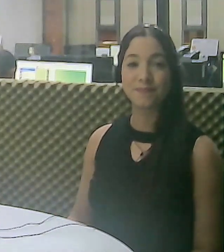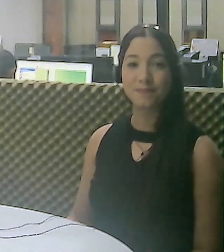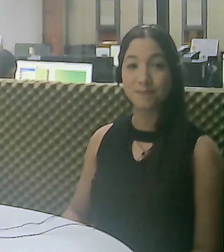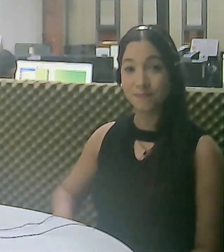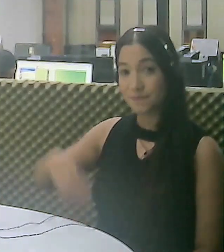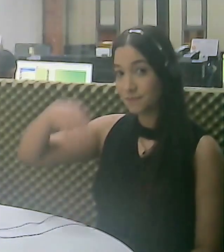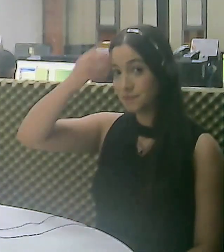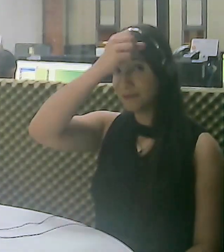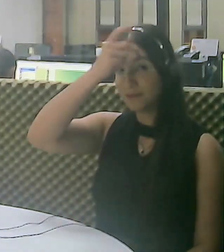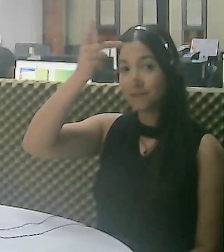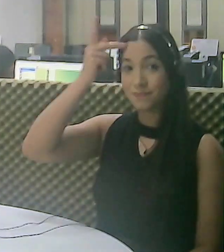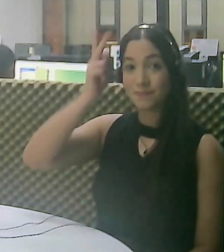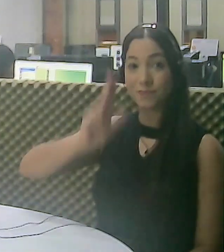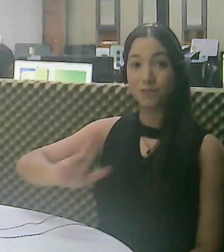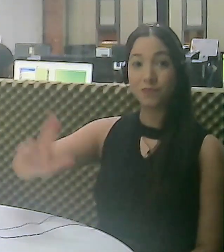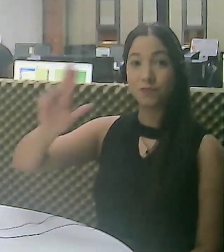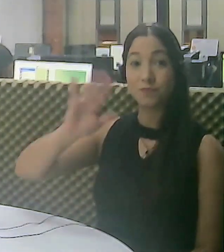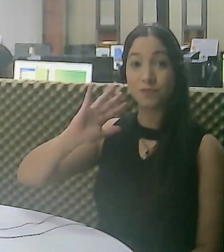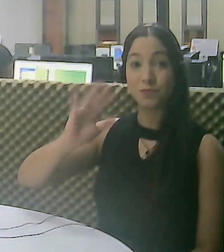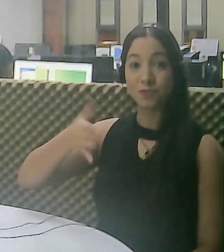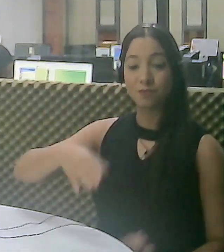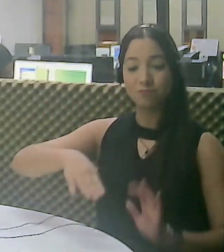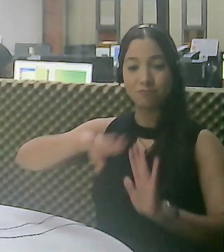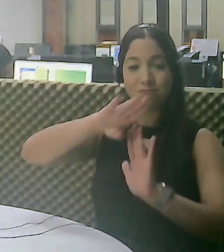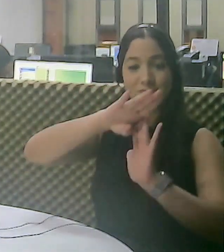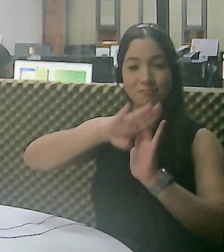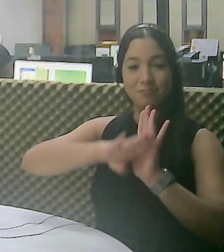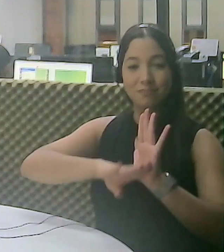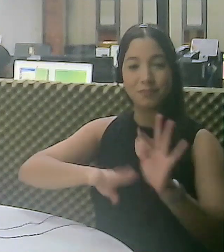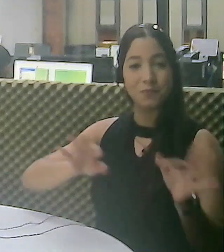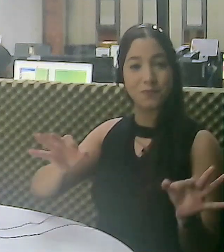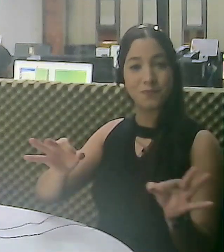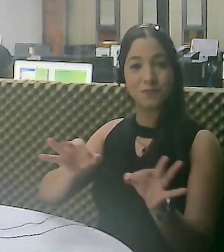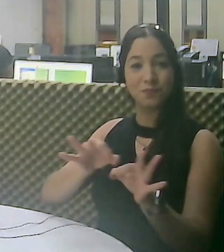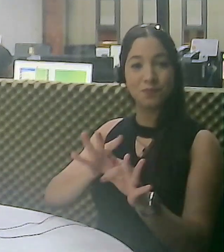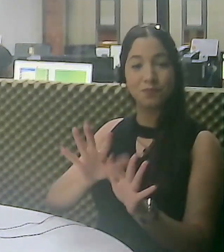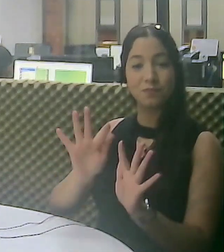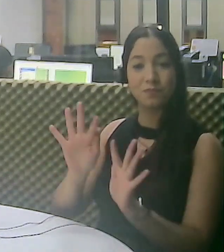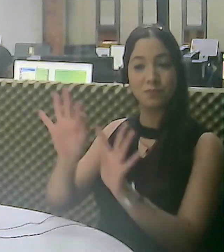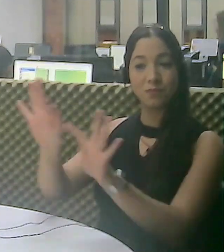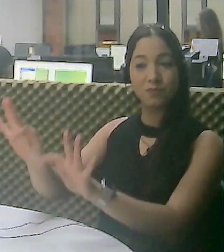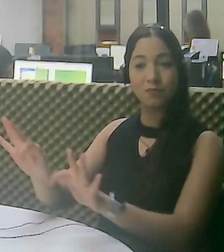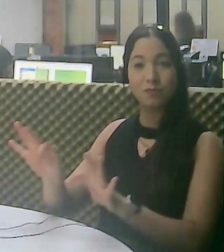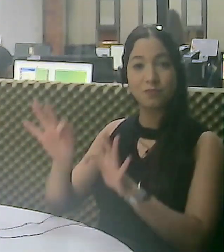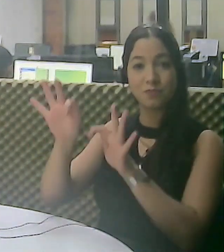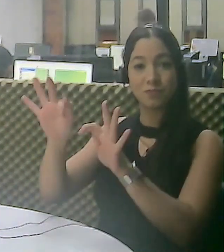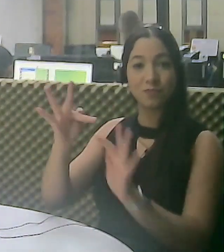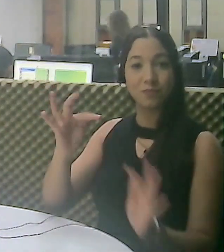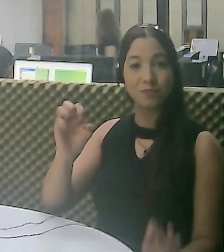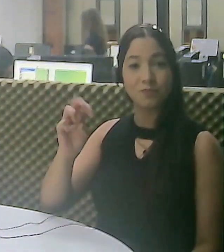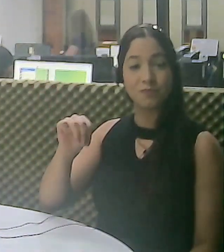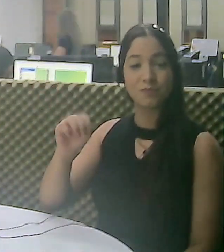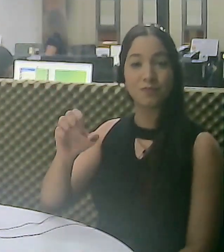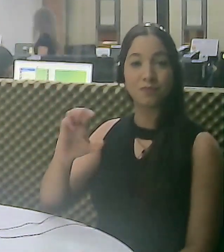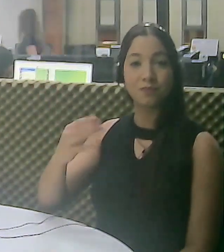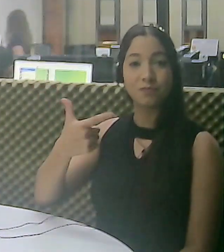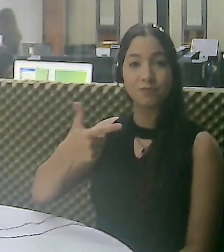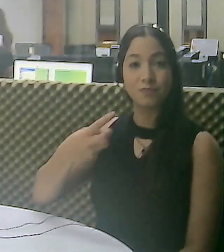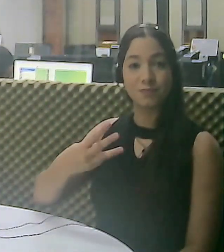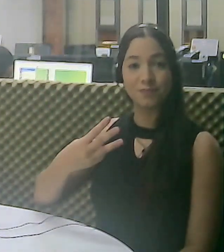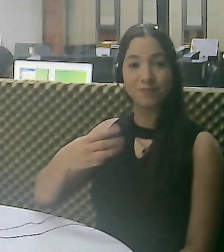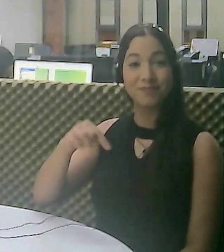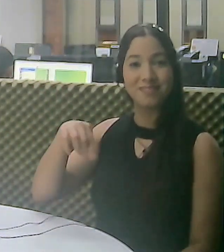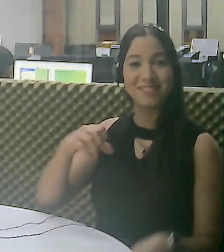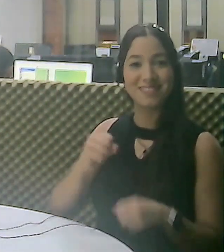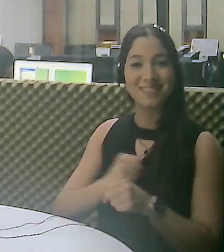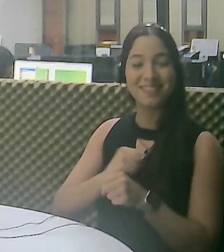A Prefeitura de Uberlândia já está com sua programação pronta para a Feira do Agronegócio Mineiro FEMEC 2023. Neste